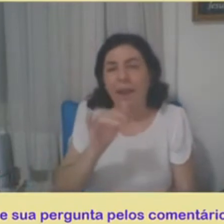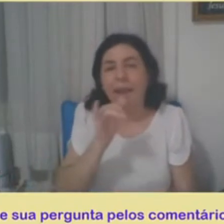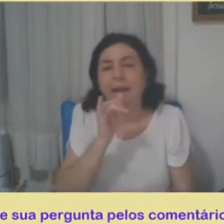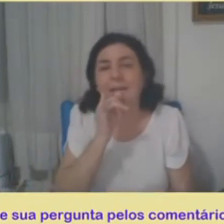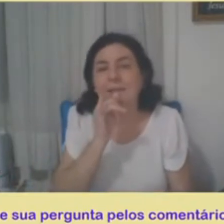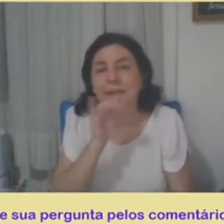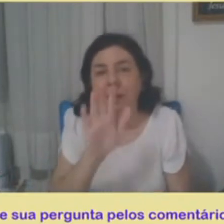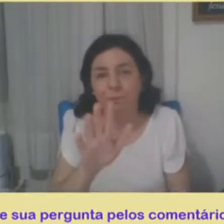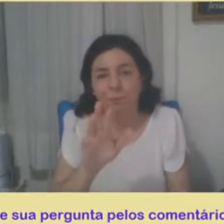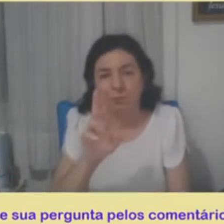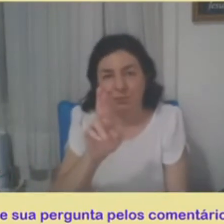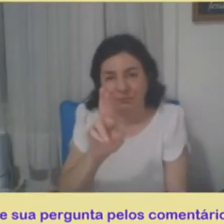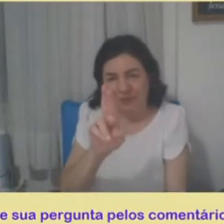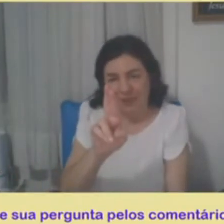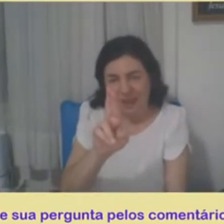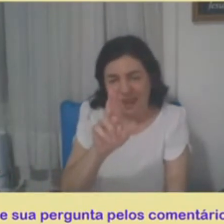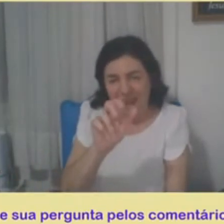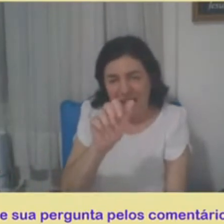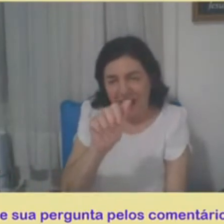Então,